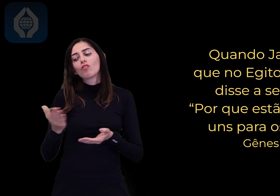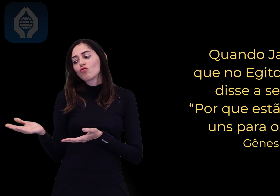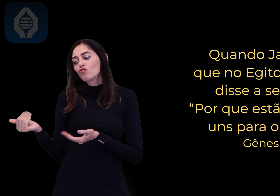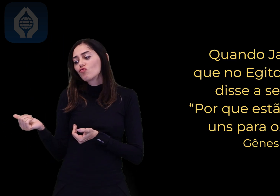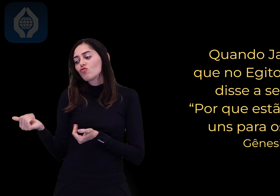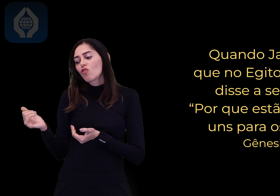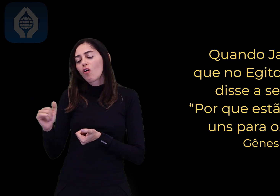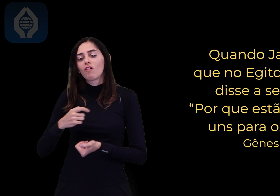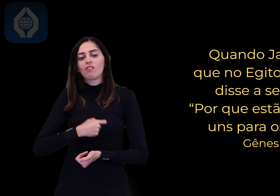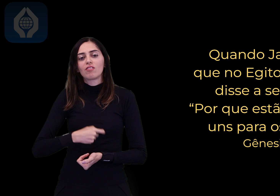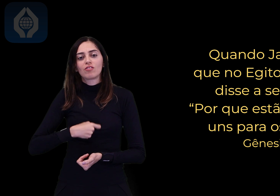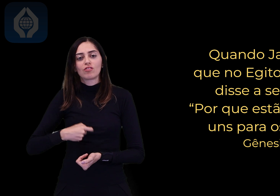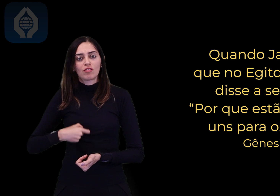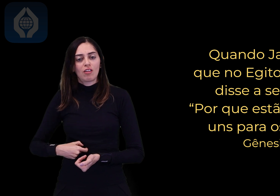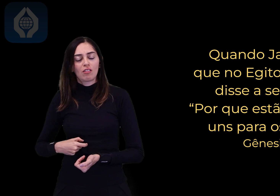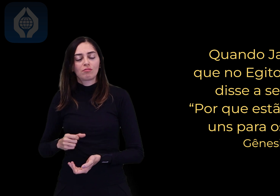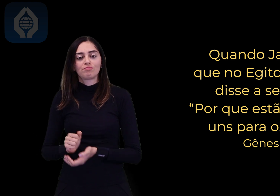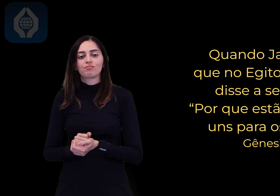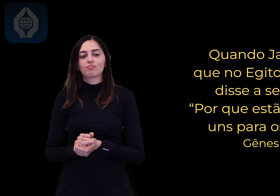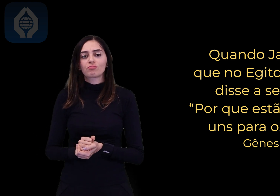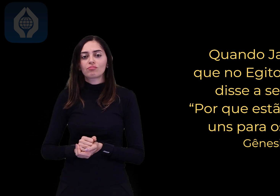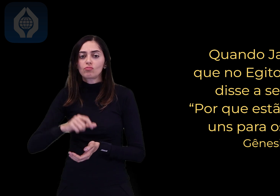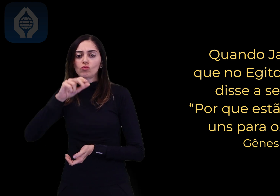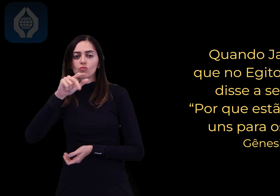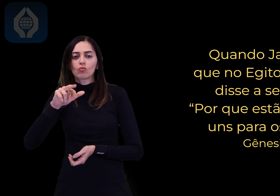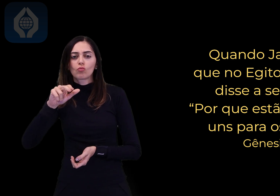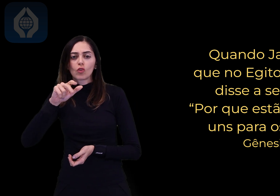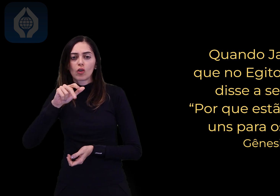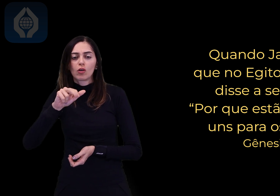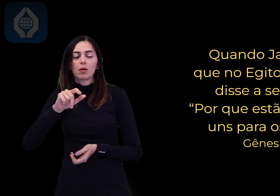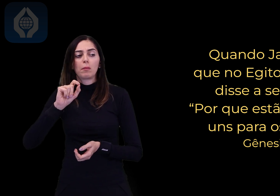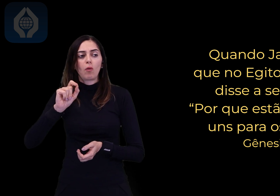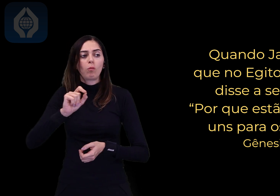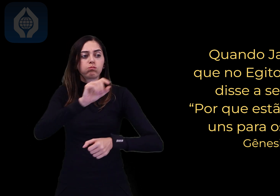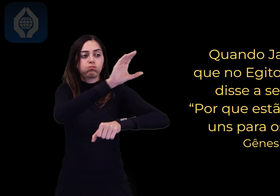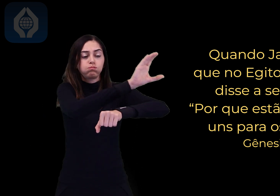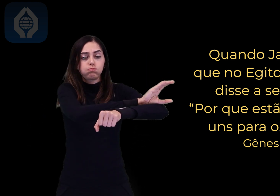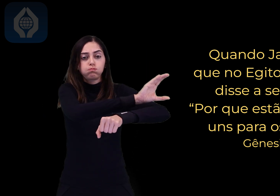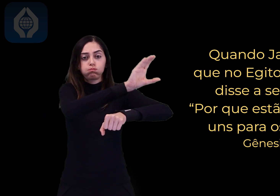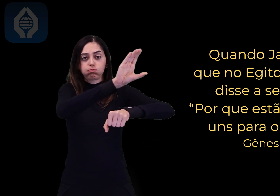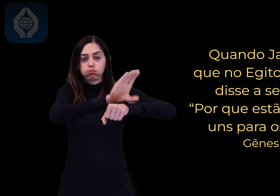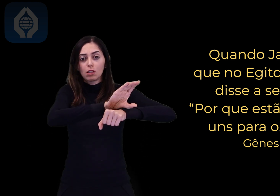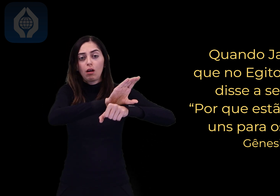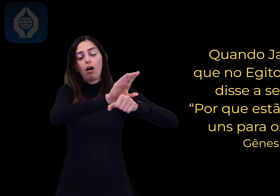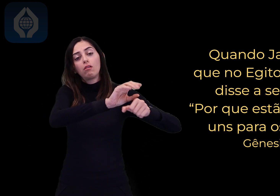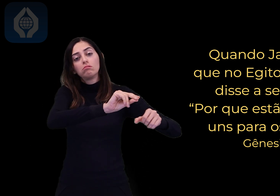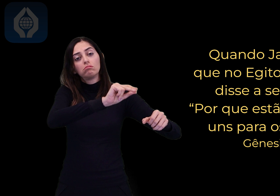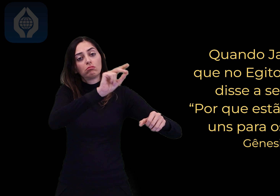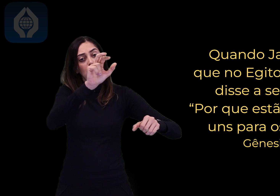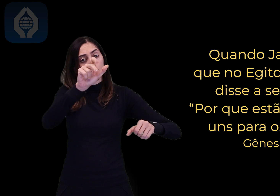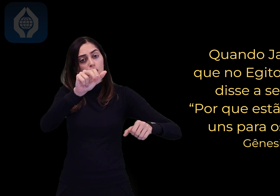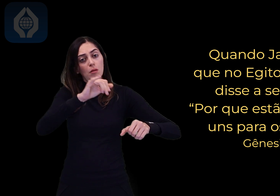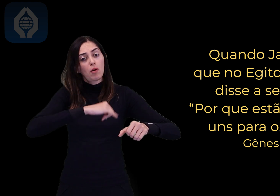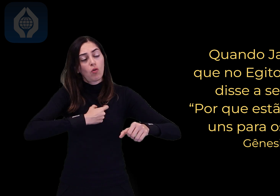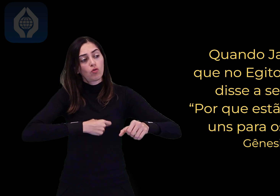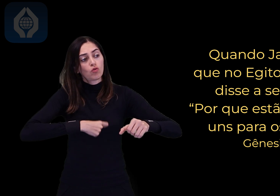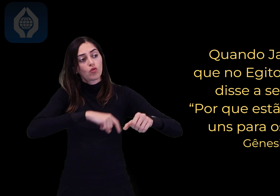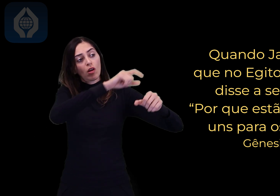Os irmãos de José foram ao Egito em busca de alimentos. Gênesis 42, 1 a 3 e 6 a 8. Quando